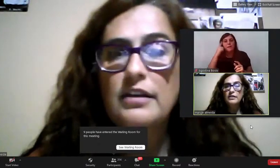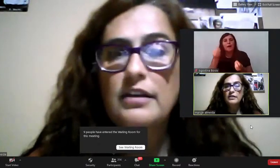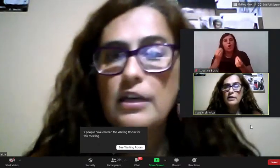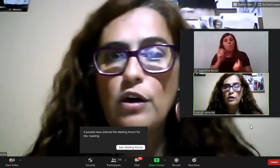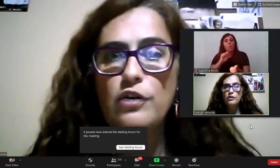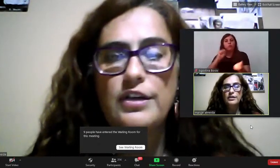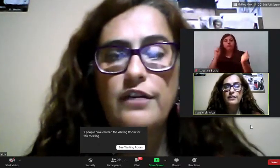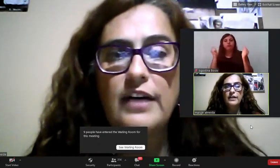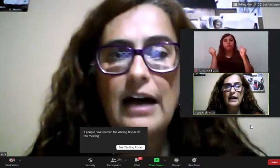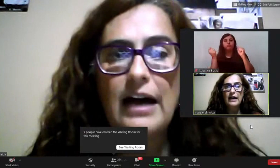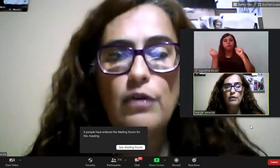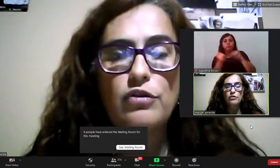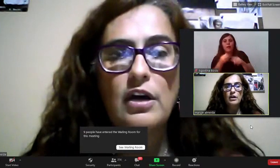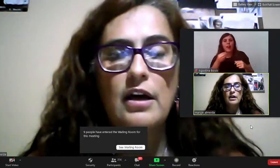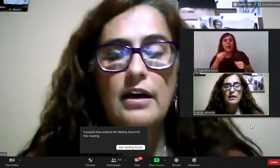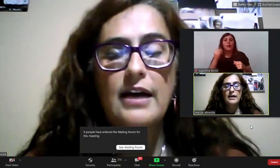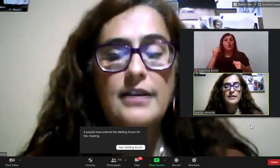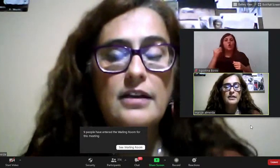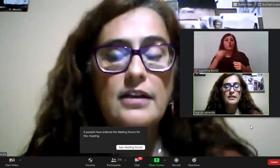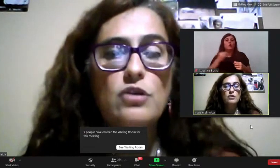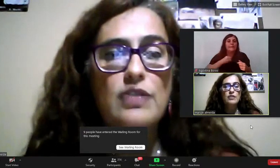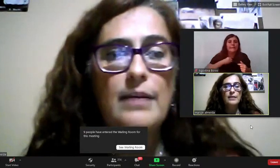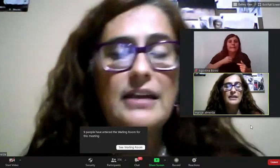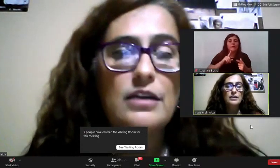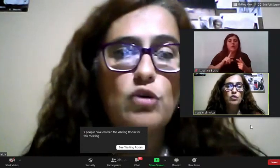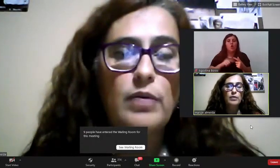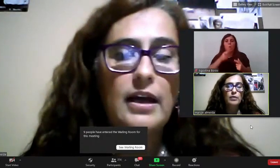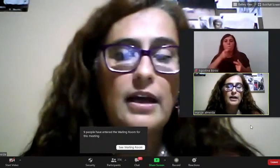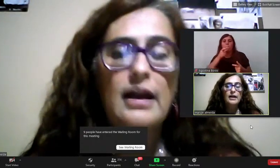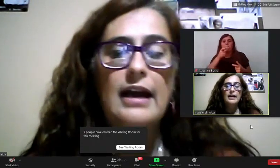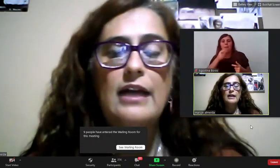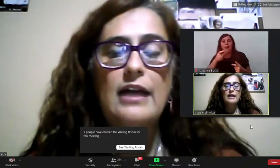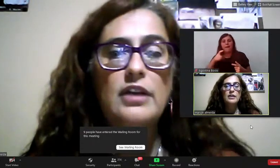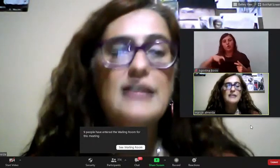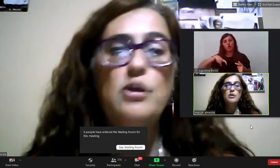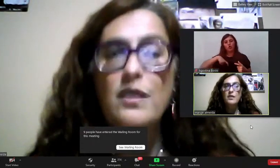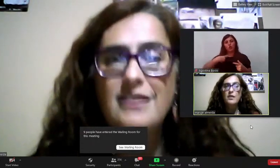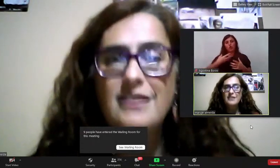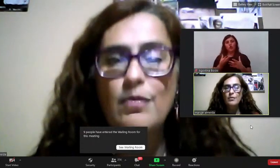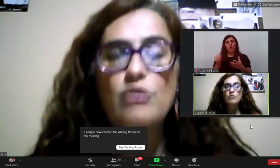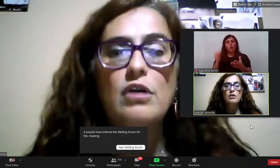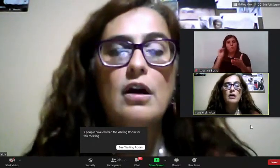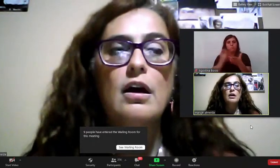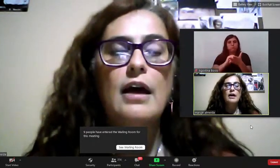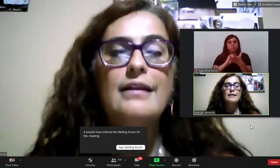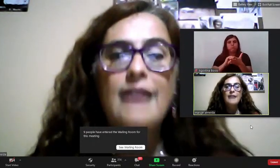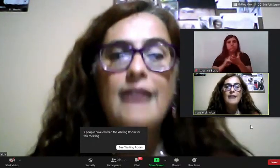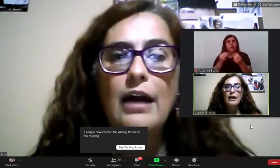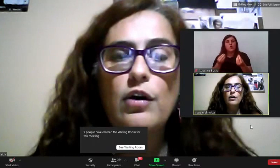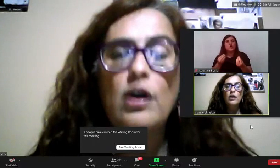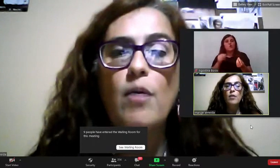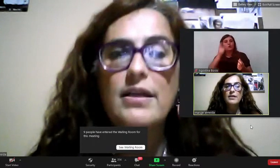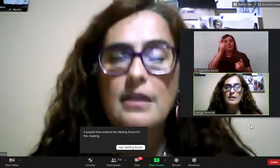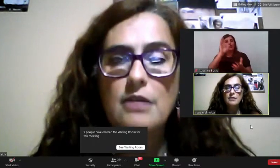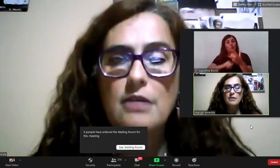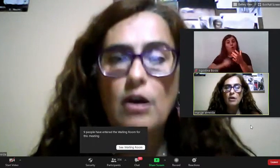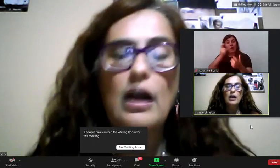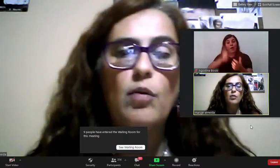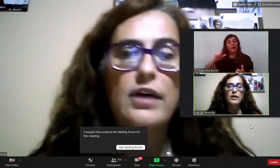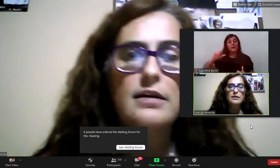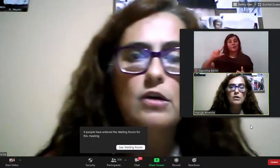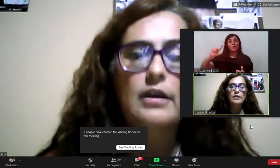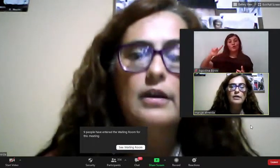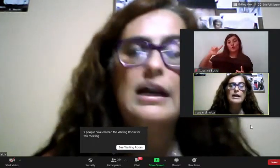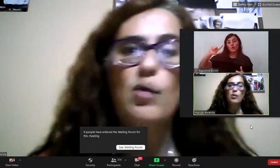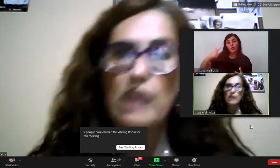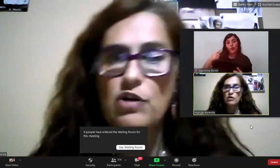los sentidos y los significados que existen socialmente sobre la sordera si no lo hacemos en diálogo y en conversación, la